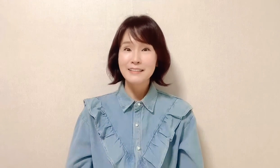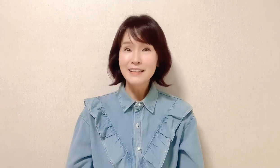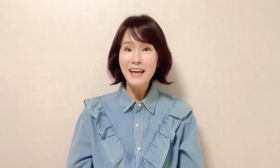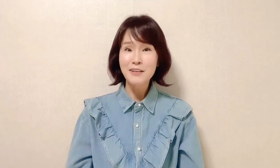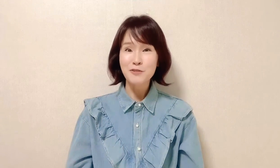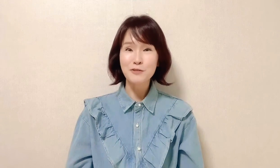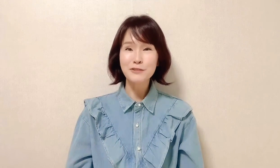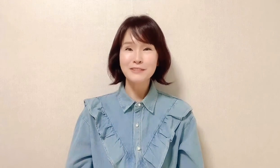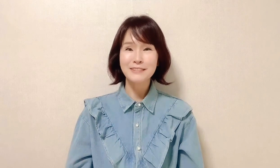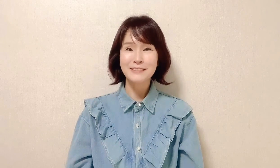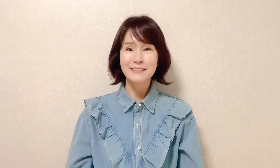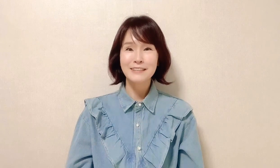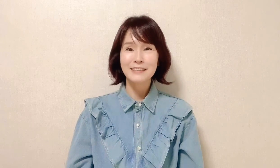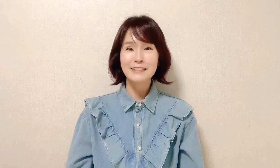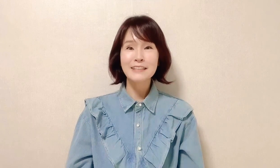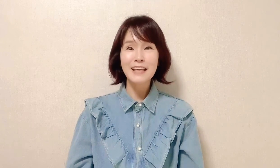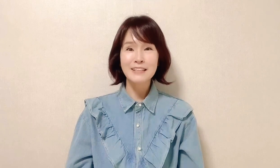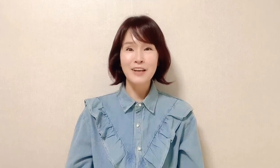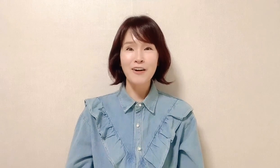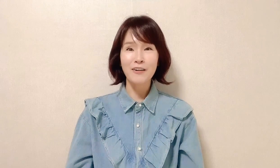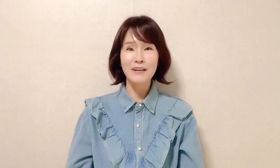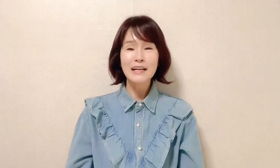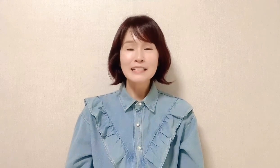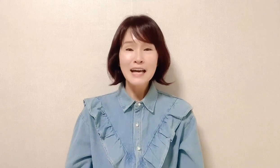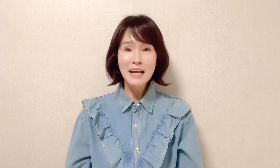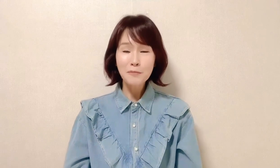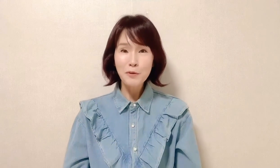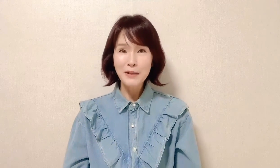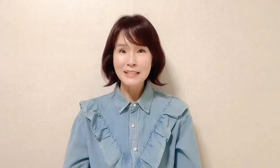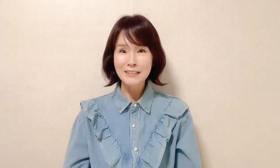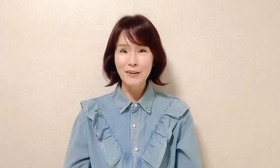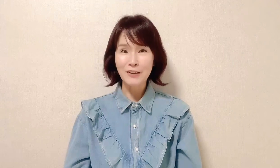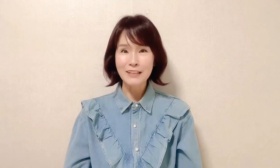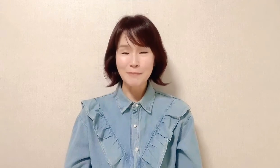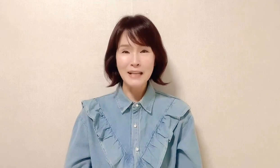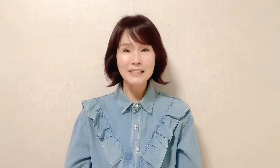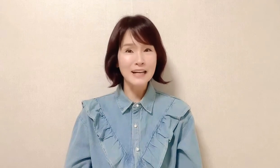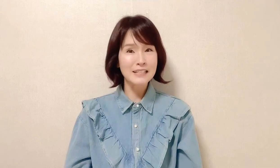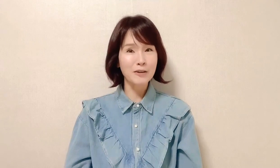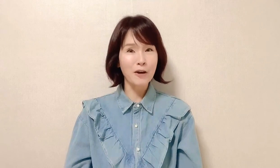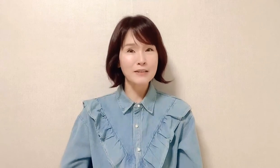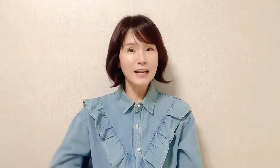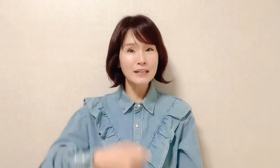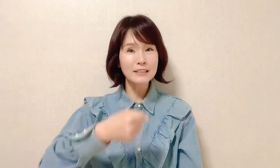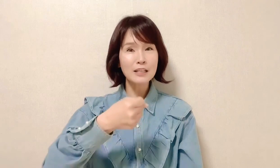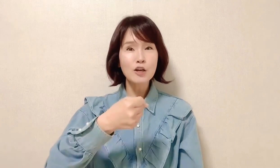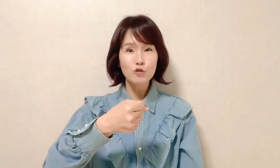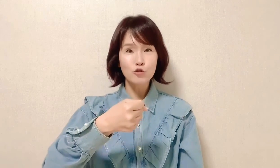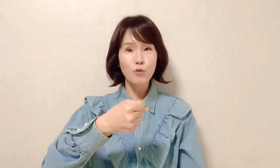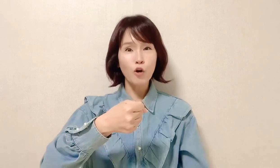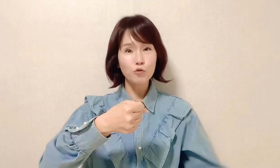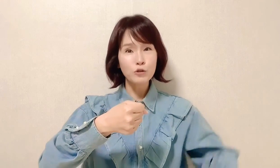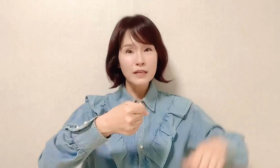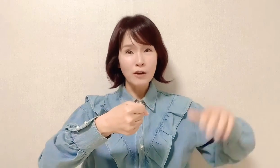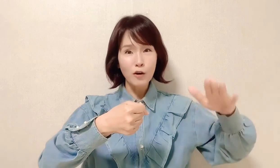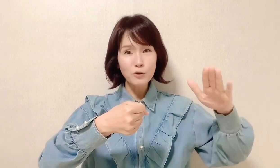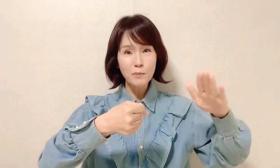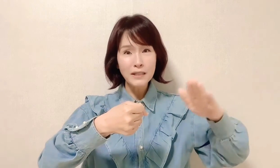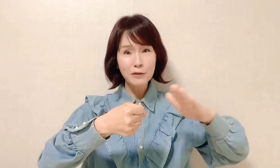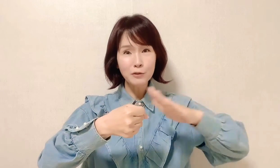은혜의 주. 은혜는요, 사랑 표현하는 건 많이들 아실 거예요. 사랑은 주먹 위에서 손바닥으로